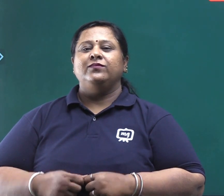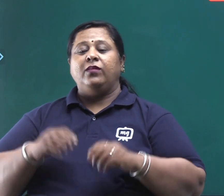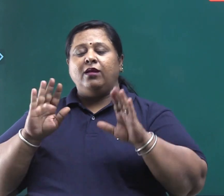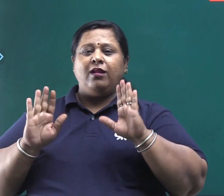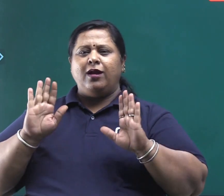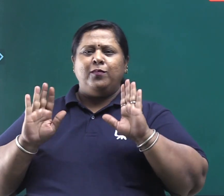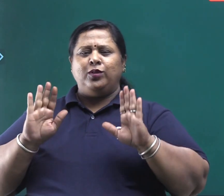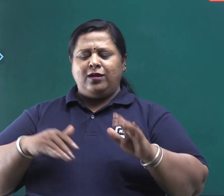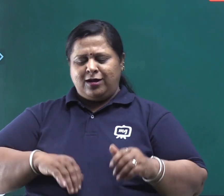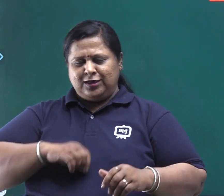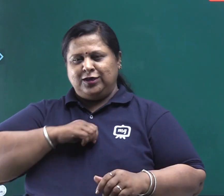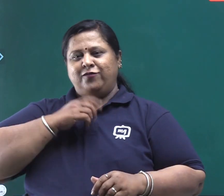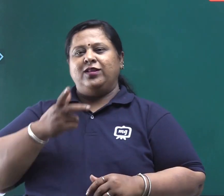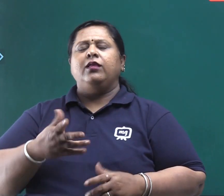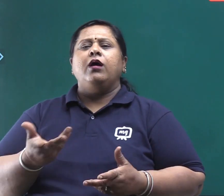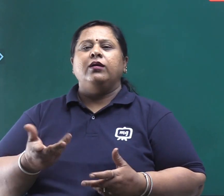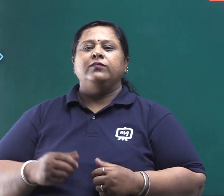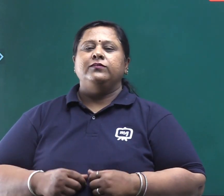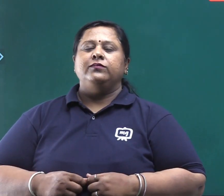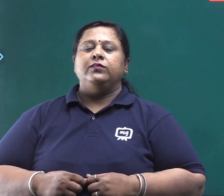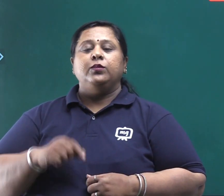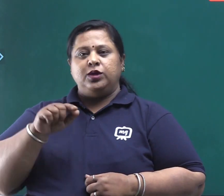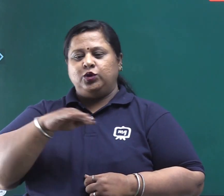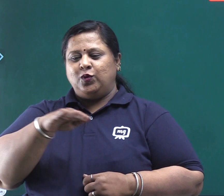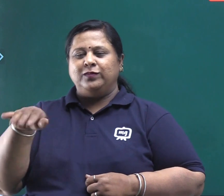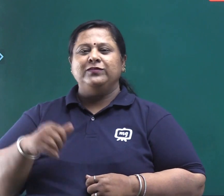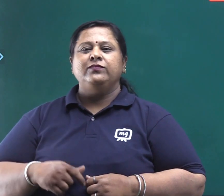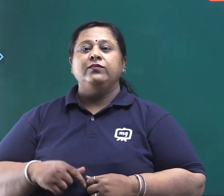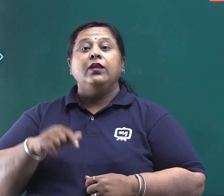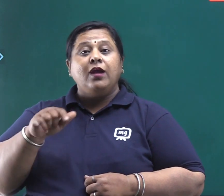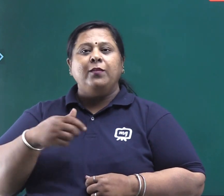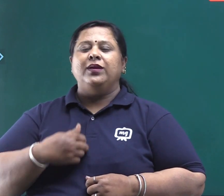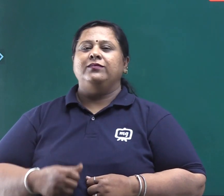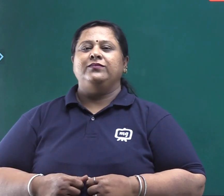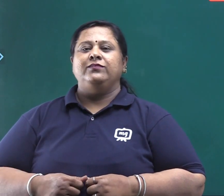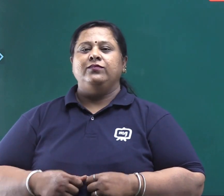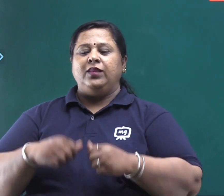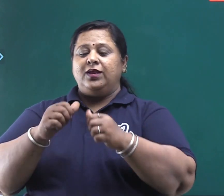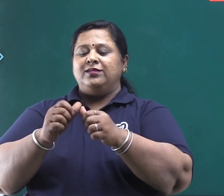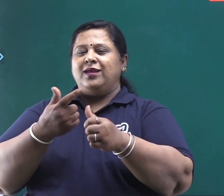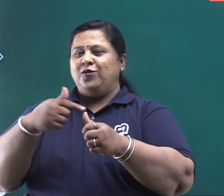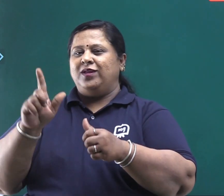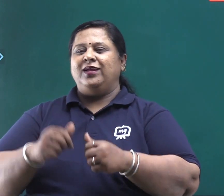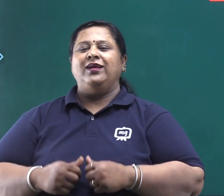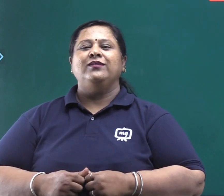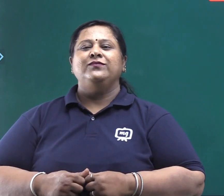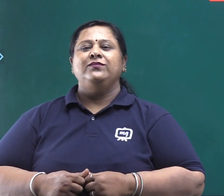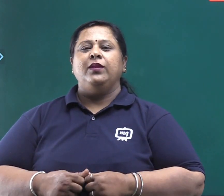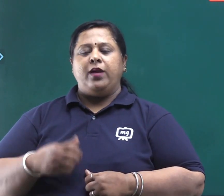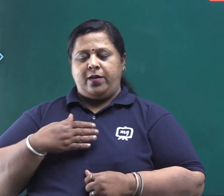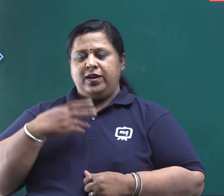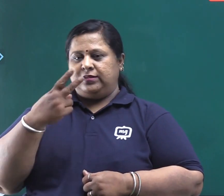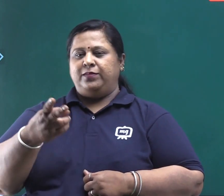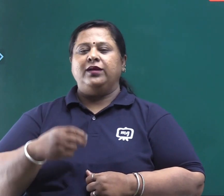कठपुतली का जीवन था। बच्चों, यहाँ पर सही उत्तर के लिए